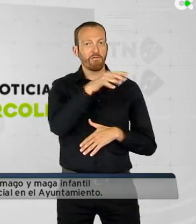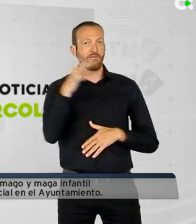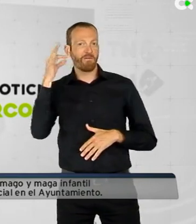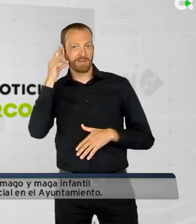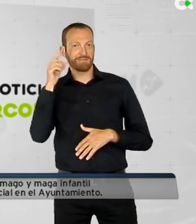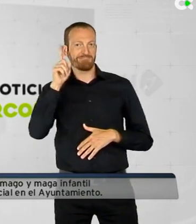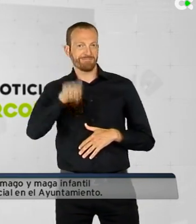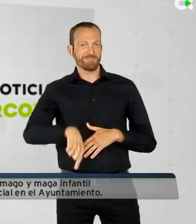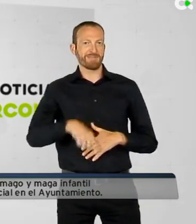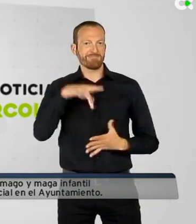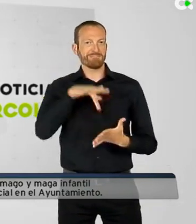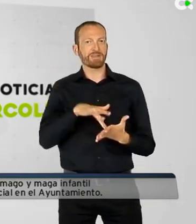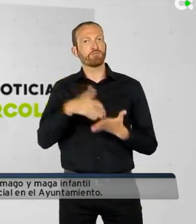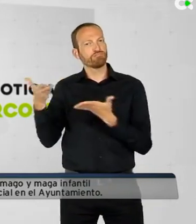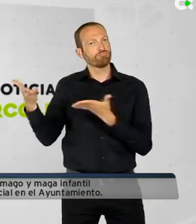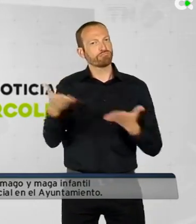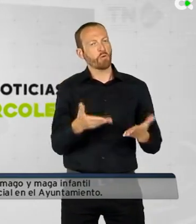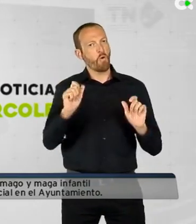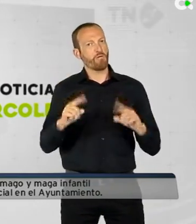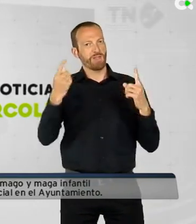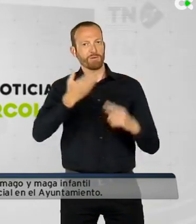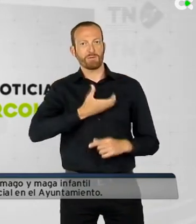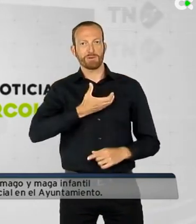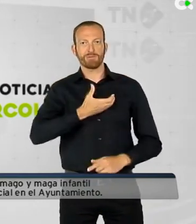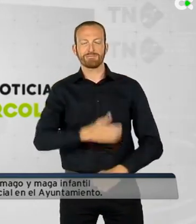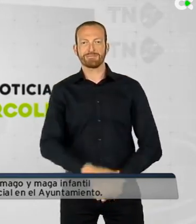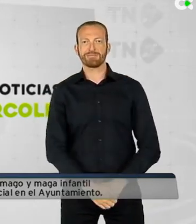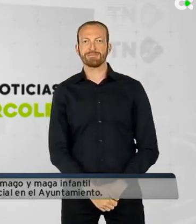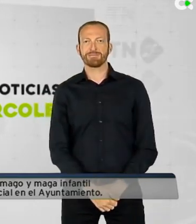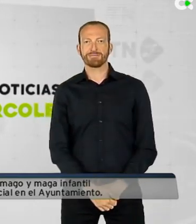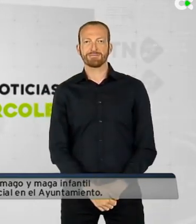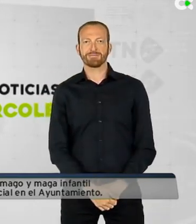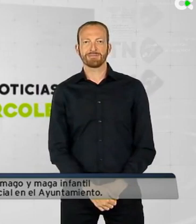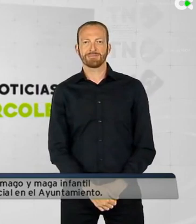a mago y maga infantil en una recepción oficial en el ayuntamiento.